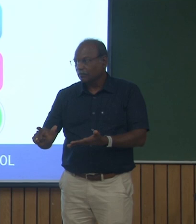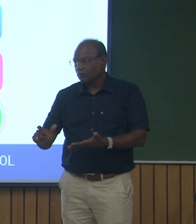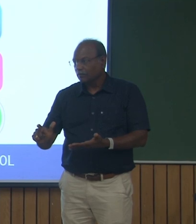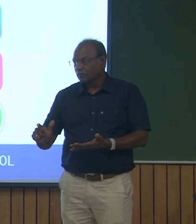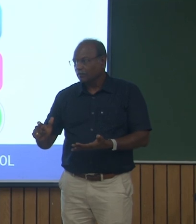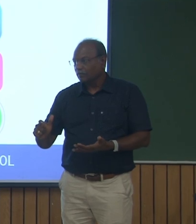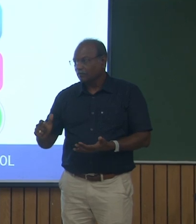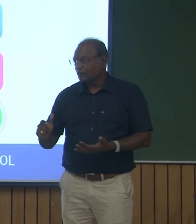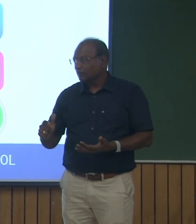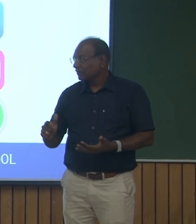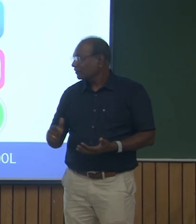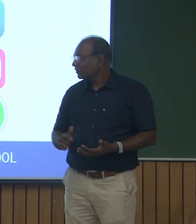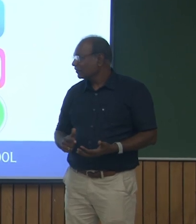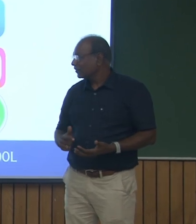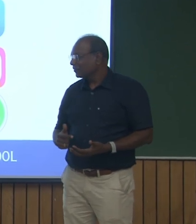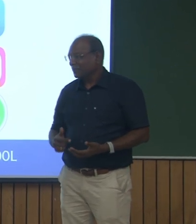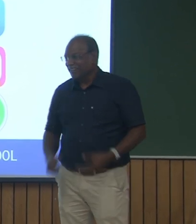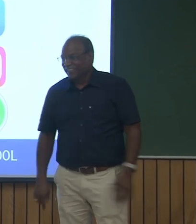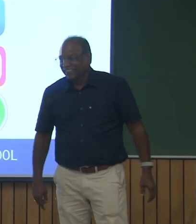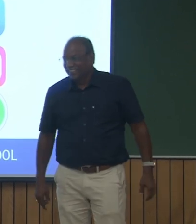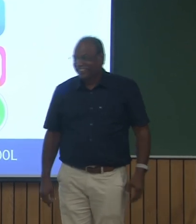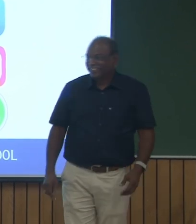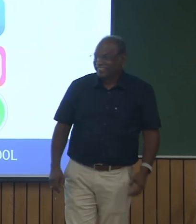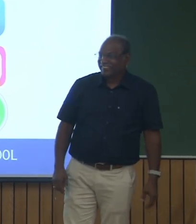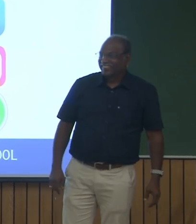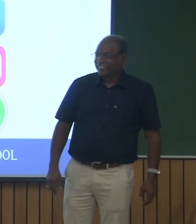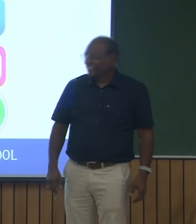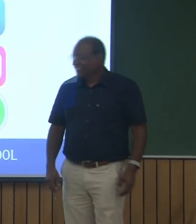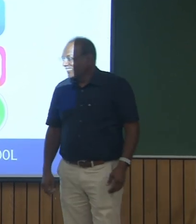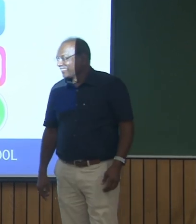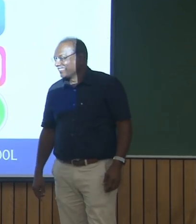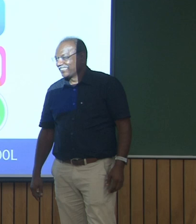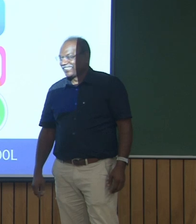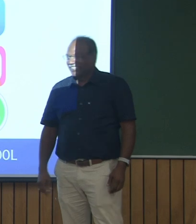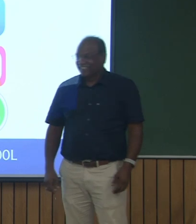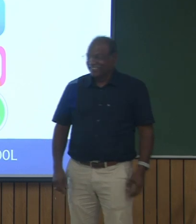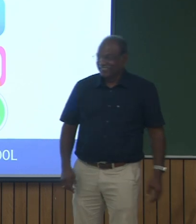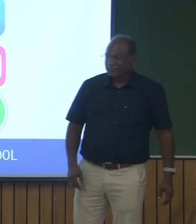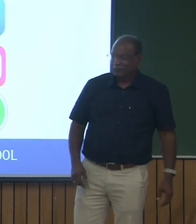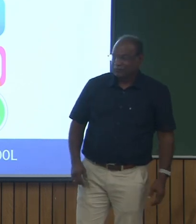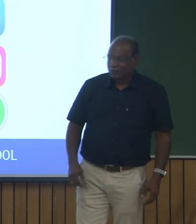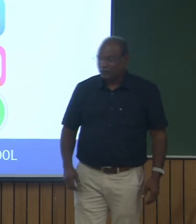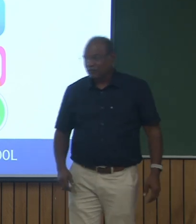Sir, वो ध्यान ही नहीं देंगे आप गुस्सा ही नहीं कर रहे हो थोड़ा फेस पे एक्सप्रेशन लाइए.